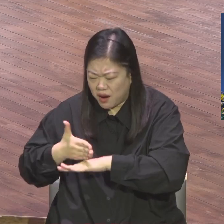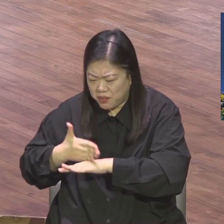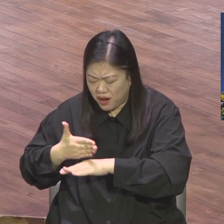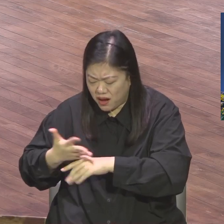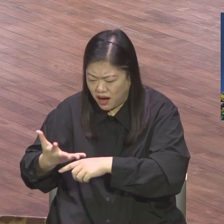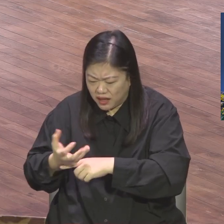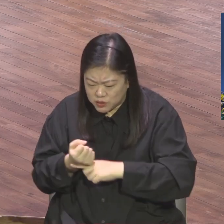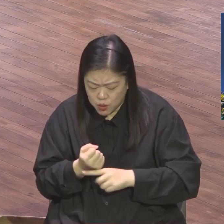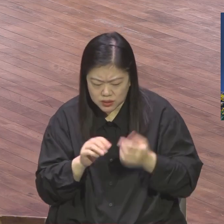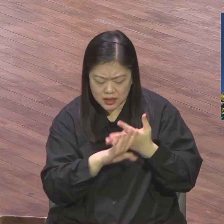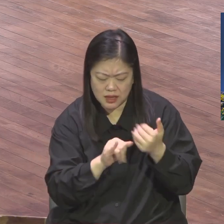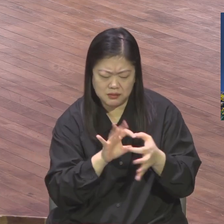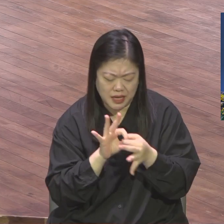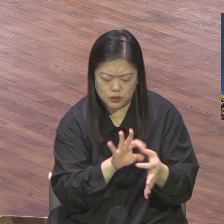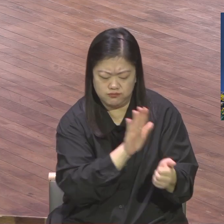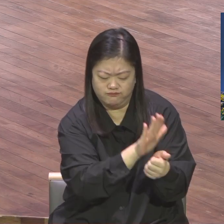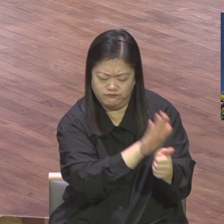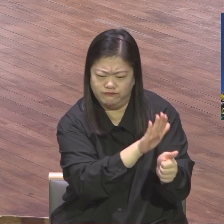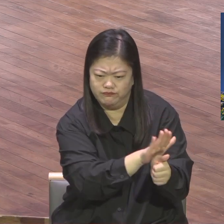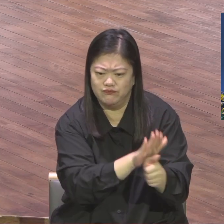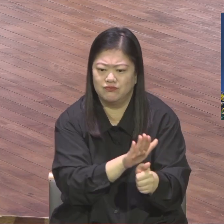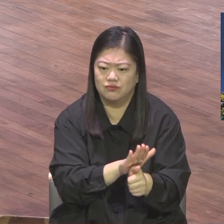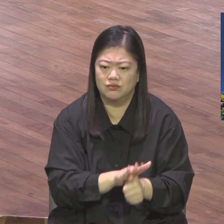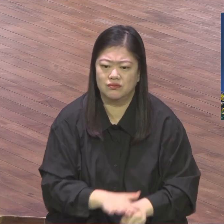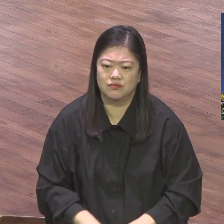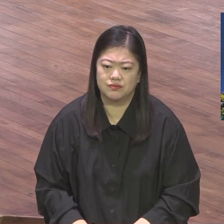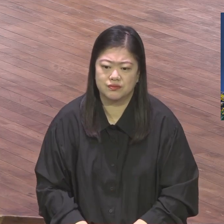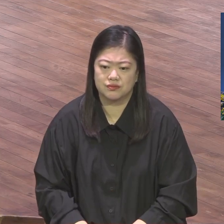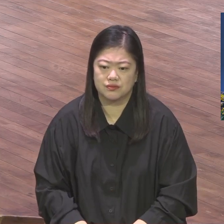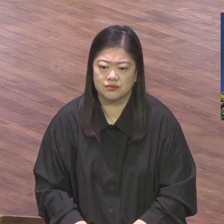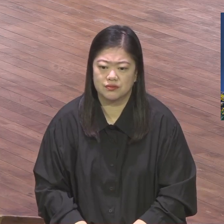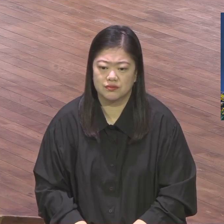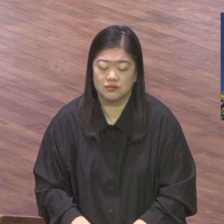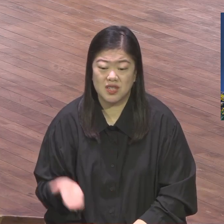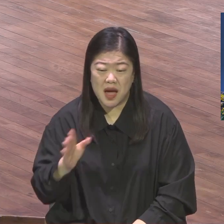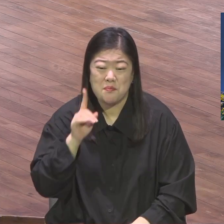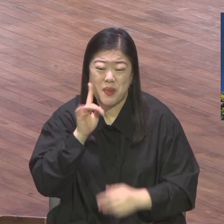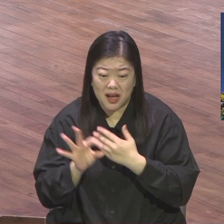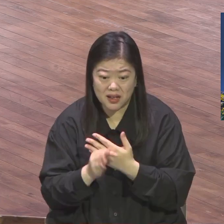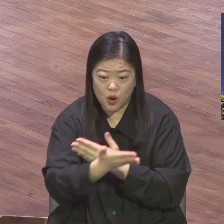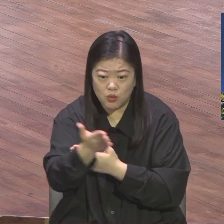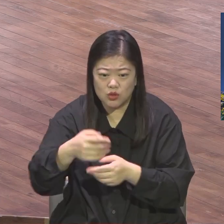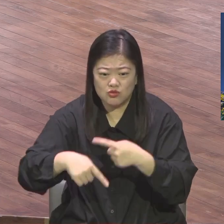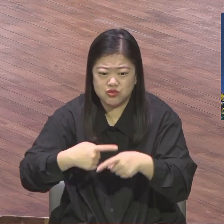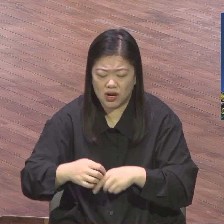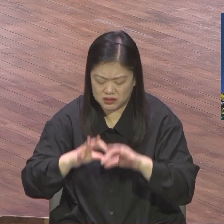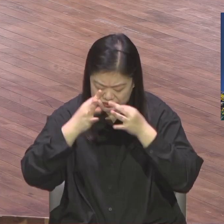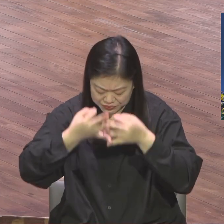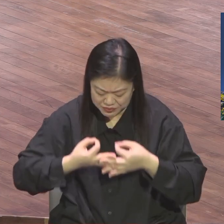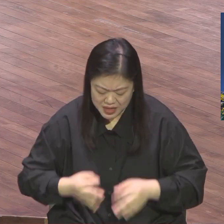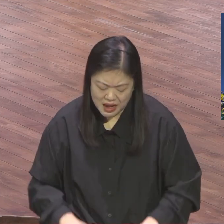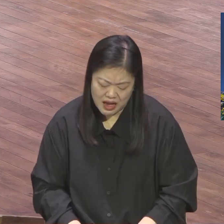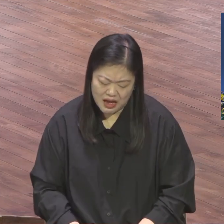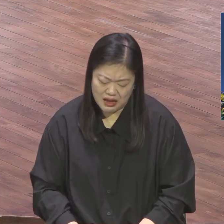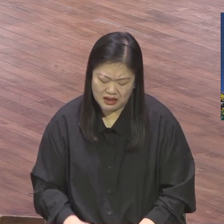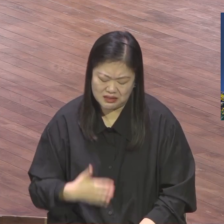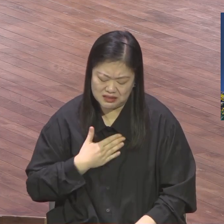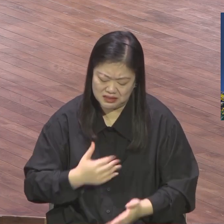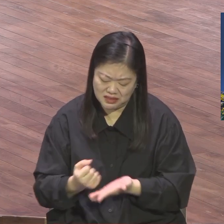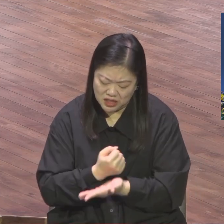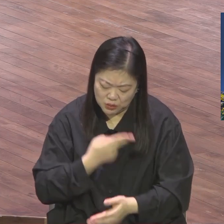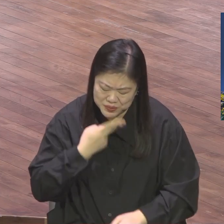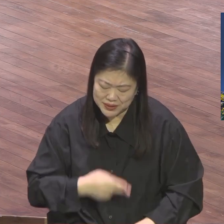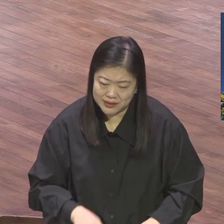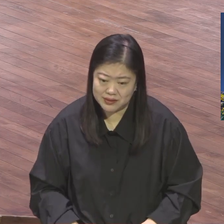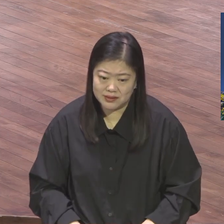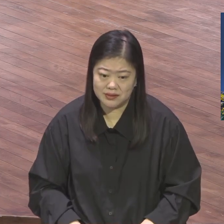되지. 아유 나 불행해. 나 재수 없어. 왜 하나님 나를 차별한지 몰라. 이 교회에 그러고